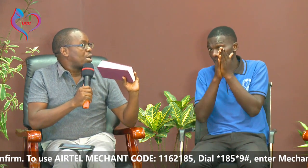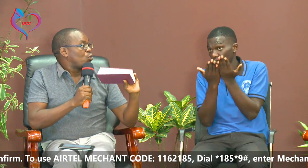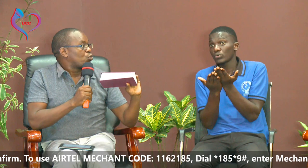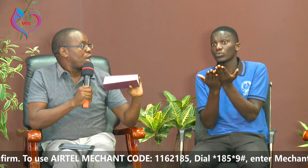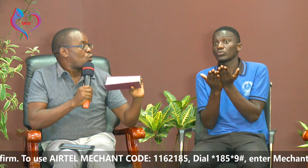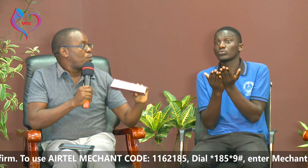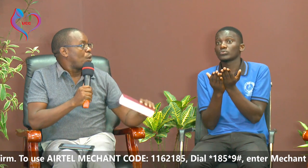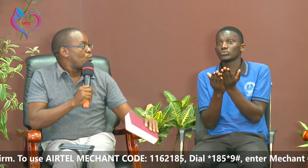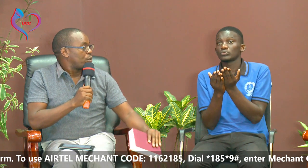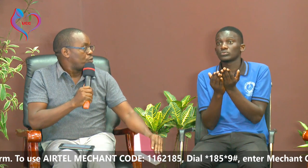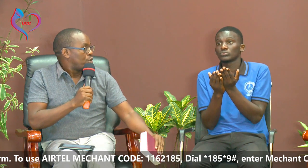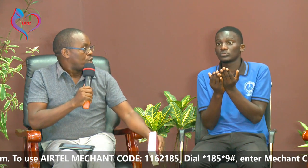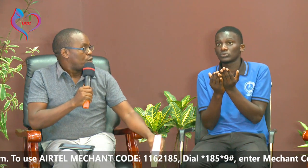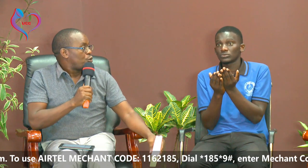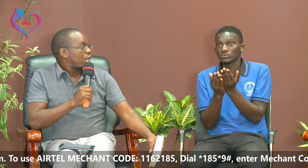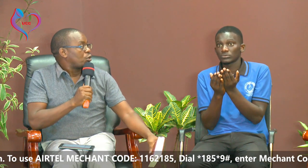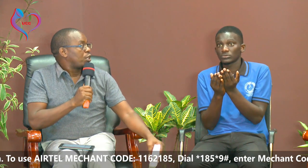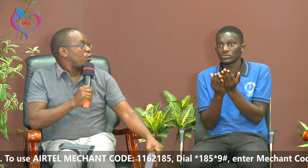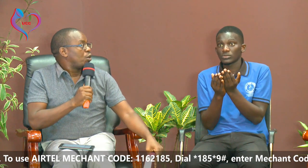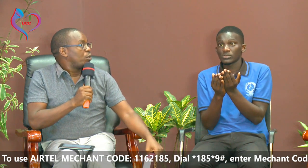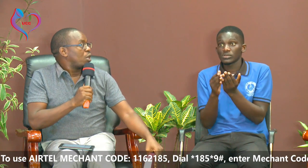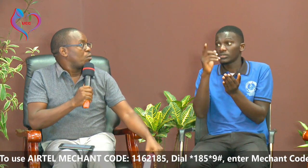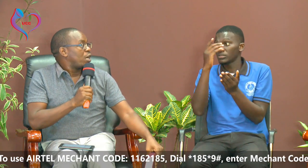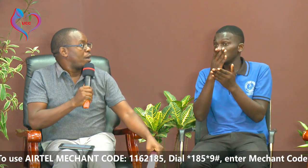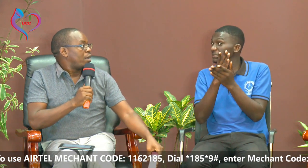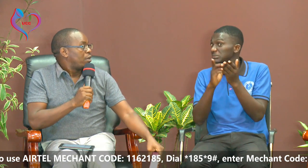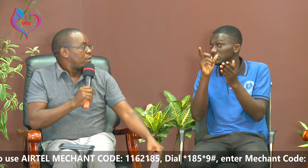sa muntu na kubba kumulimu. Nulio kato dayo na webuza kumukama.